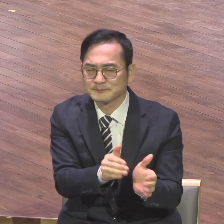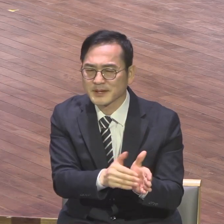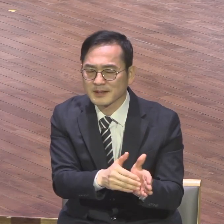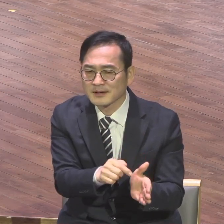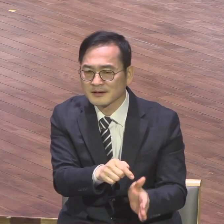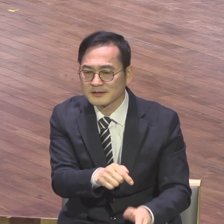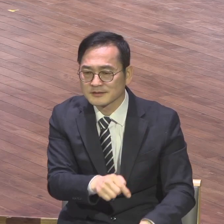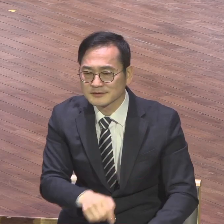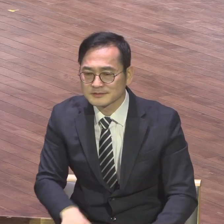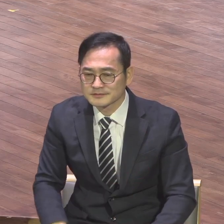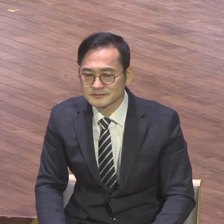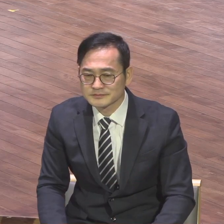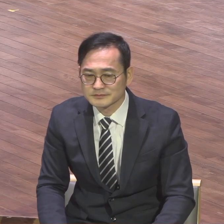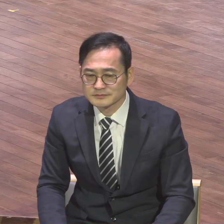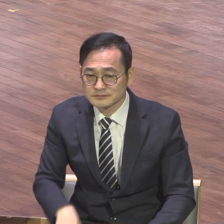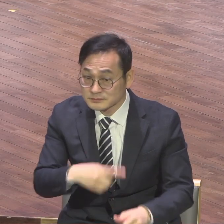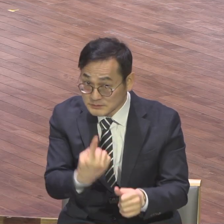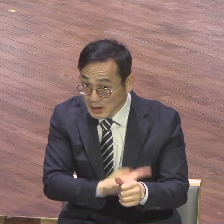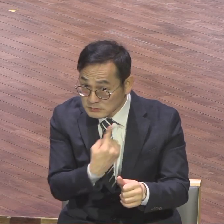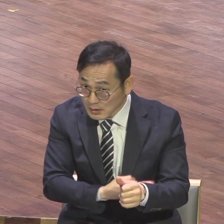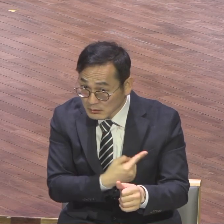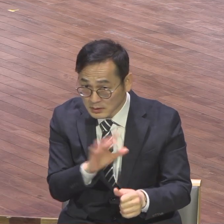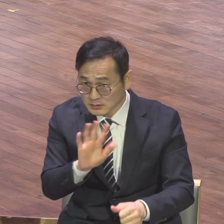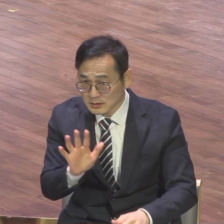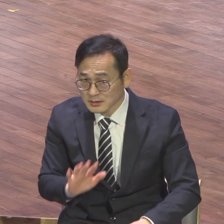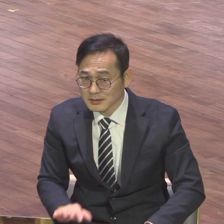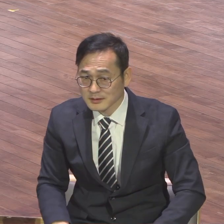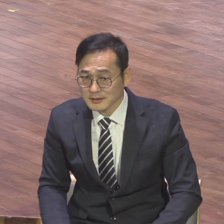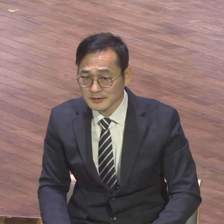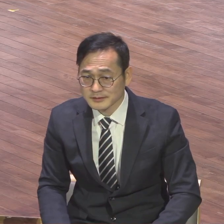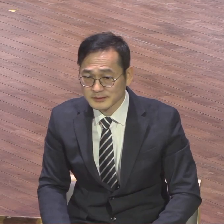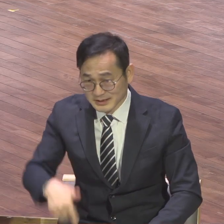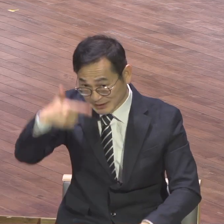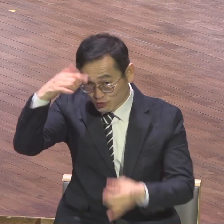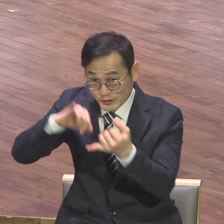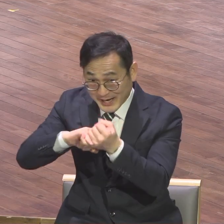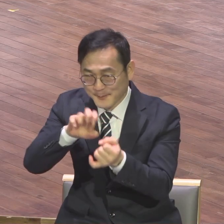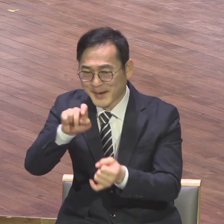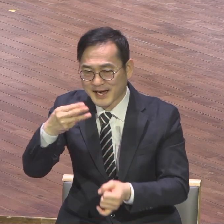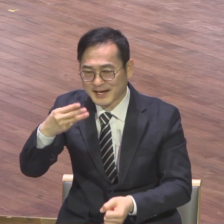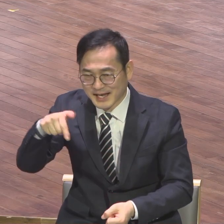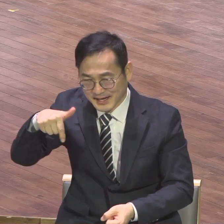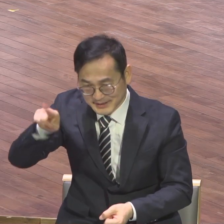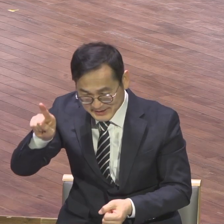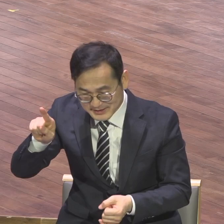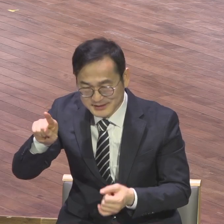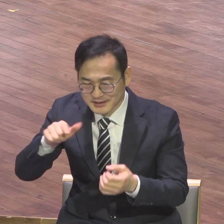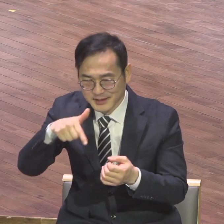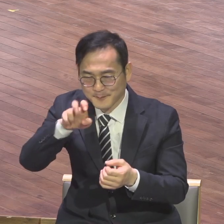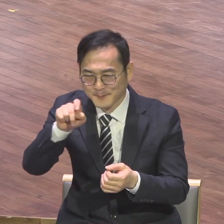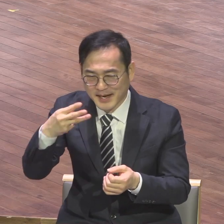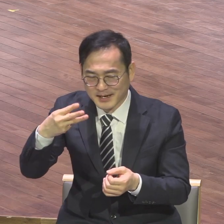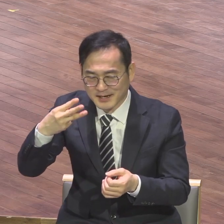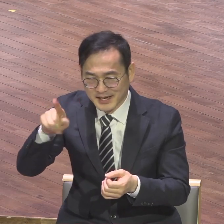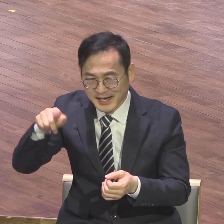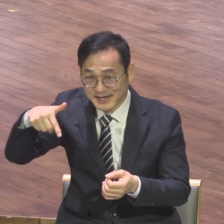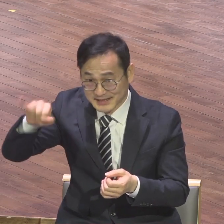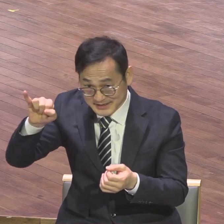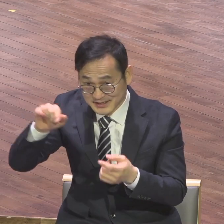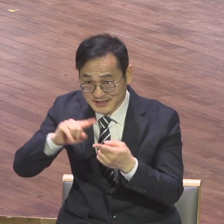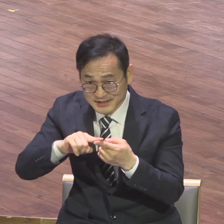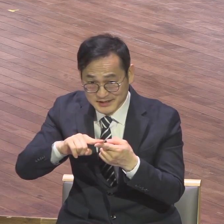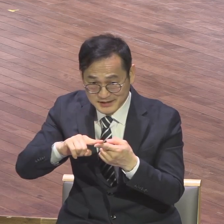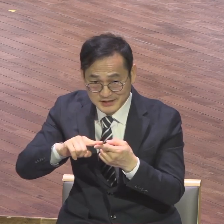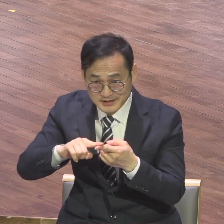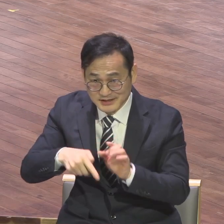삶이 그냥 우연이 된 것이 아니에요. 이거는 구약의 말라기스와 이사야스의 예언이 되어 있었어요. 예언.